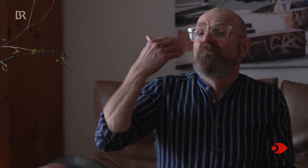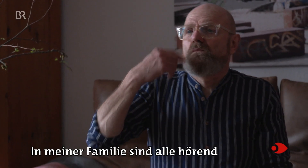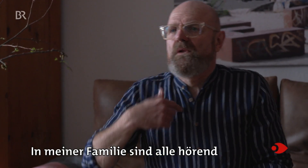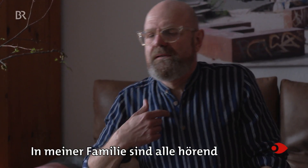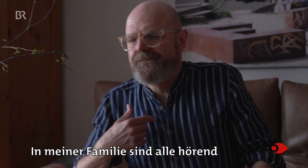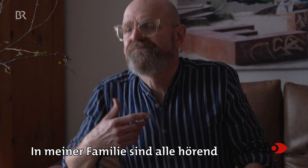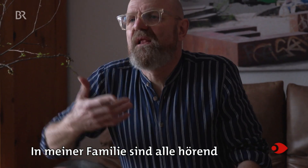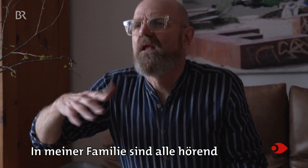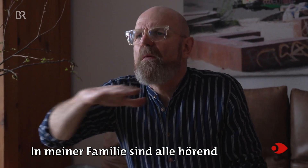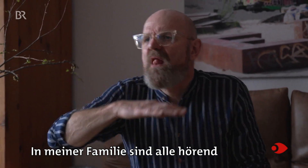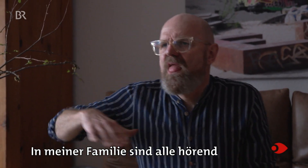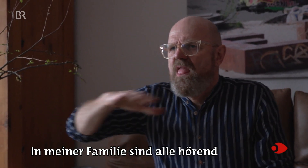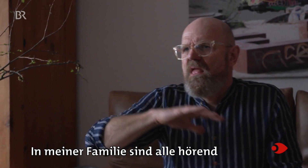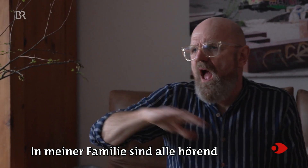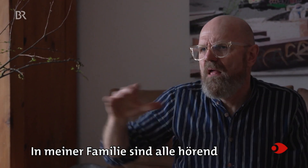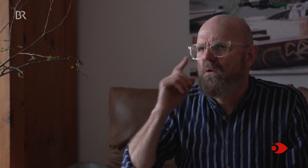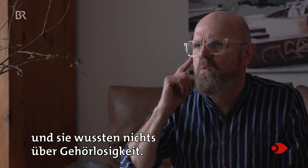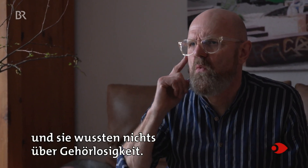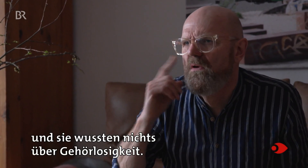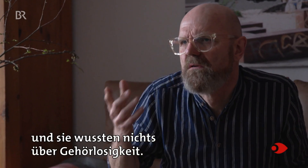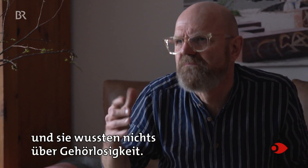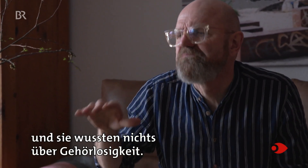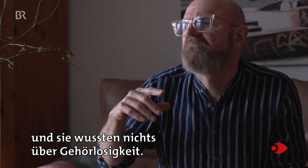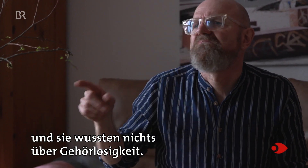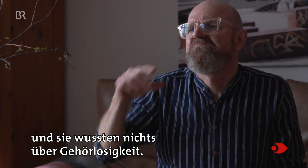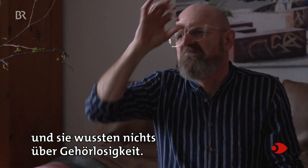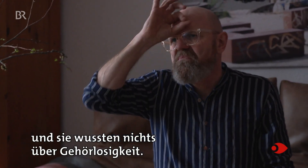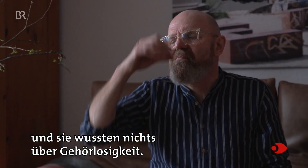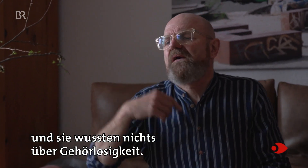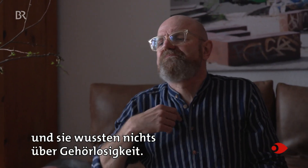In meiner Familie sind alle hörend und sie wussten nichts über Gehörlosigkeit.